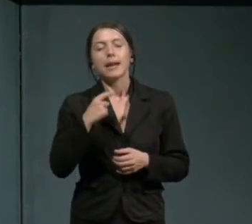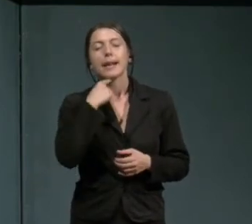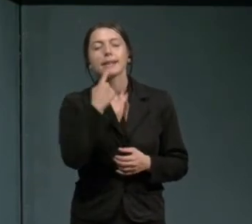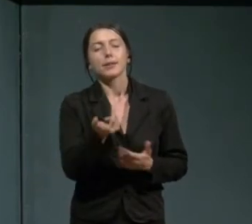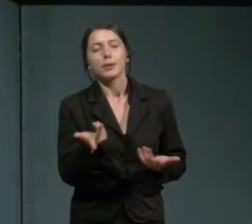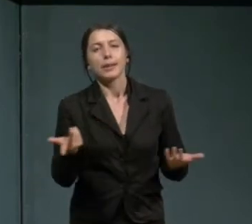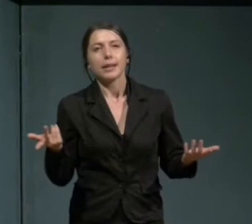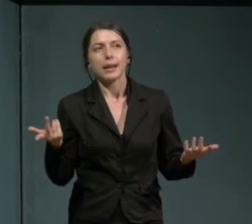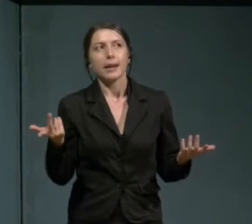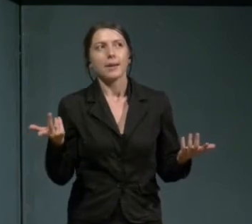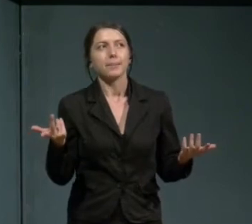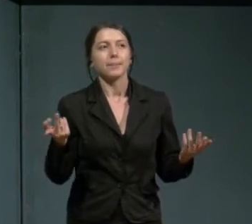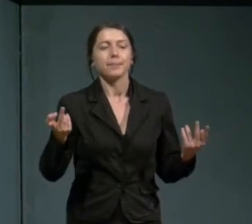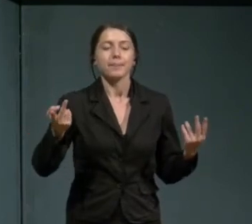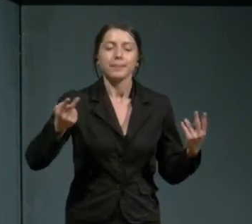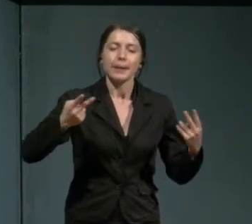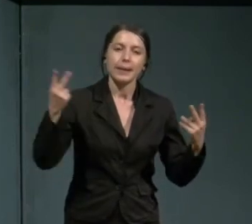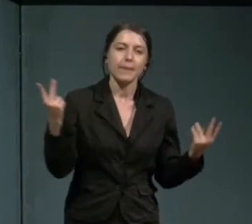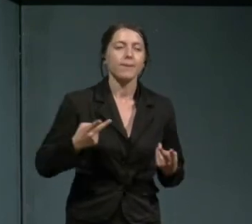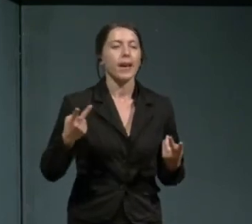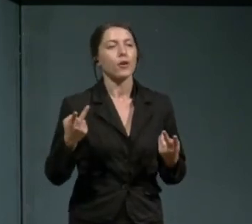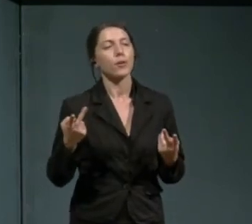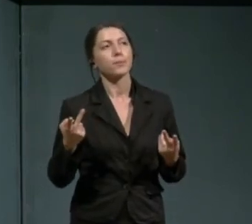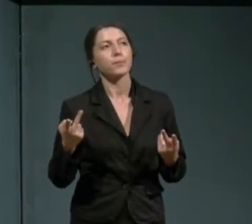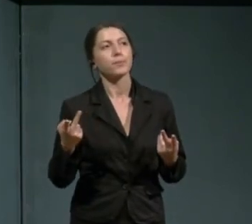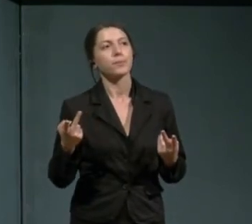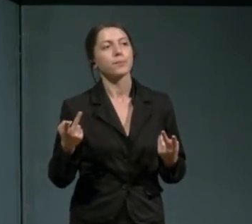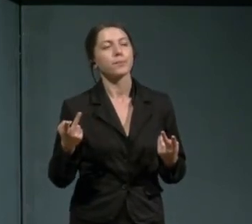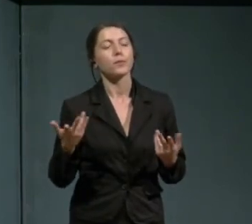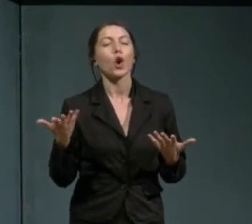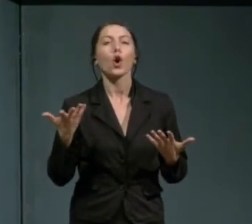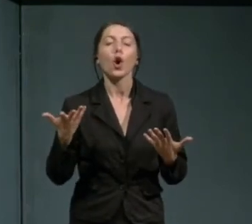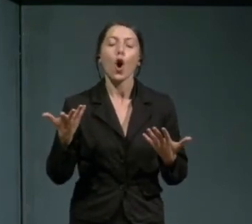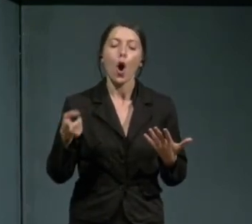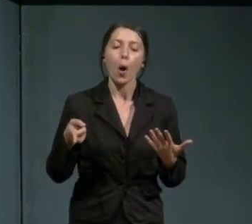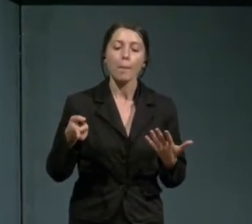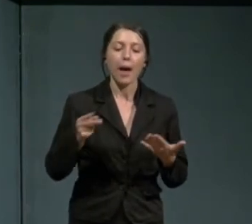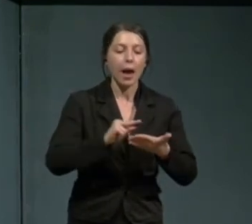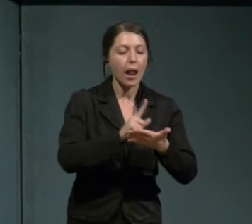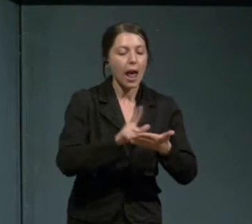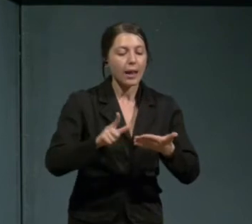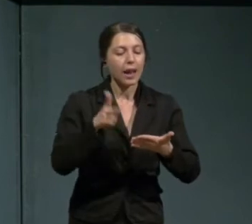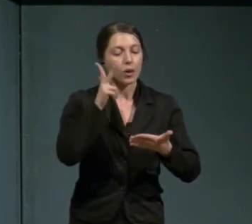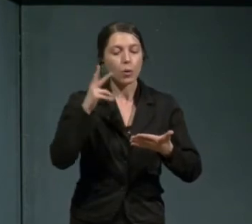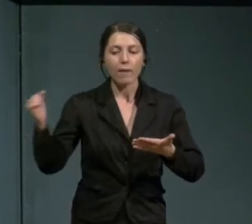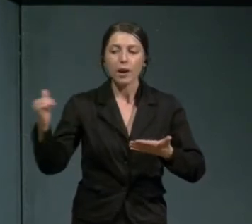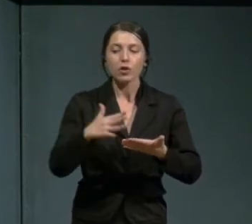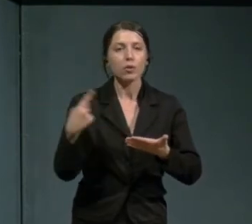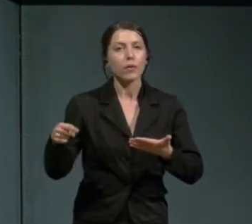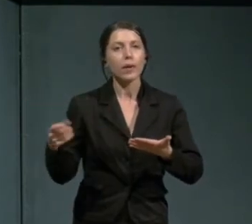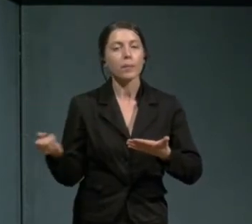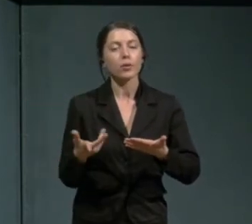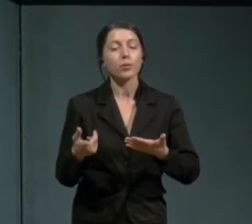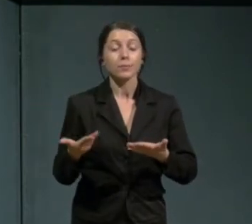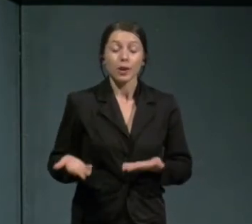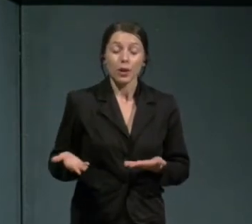ma è come lasceranno una traccia nella letteratura oggi c'è un libro di